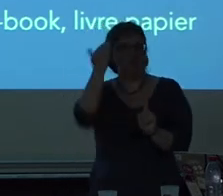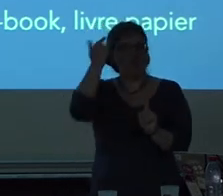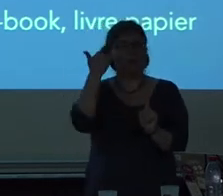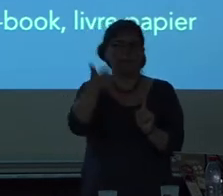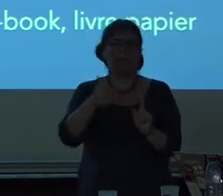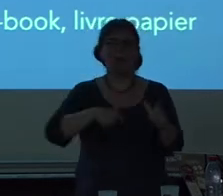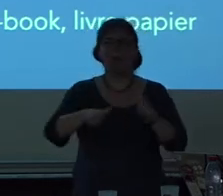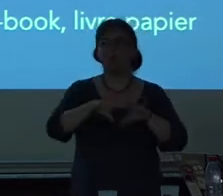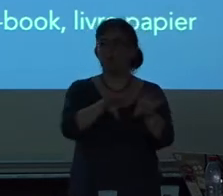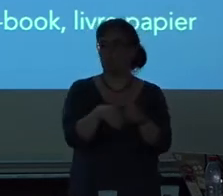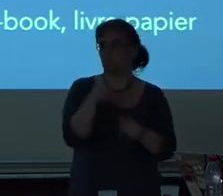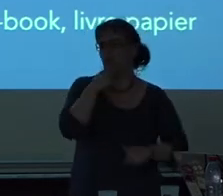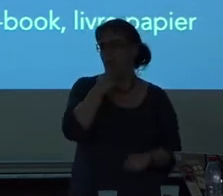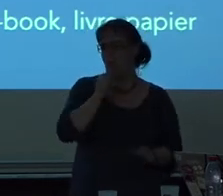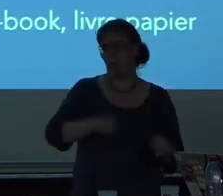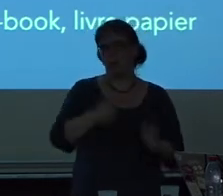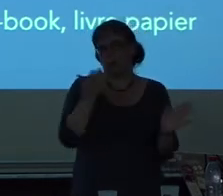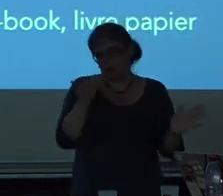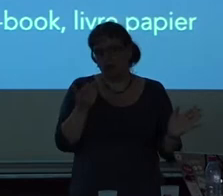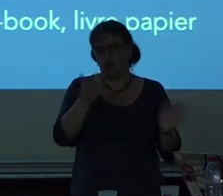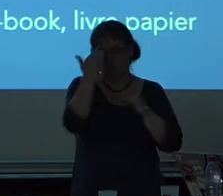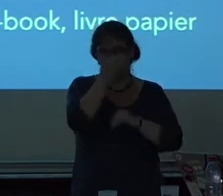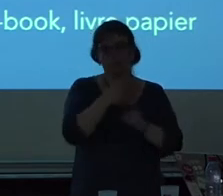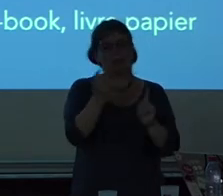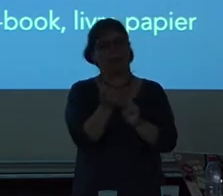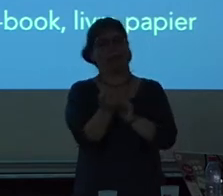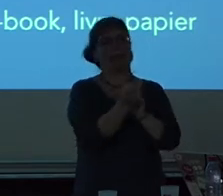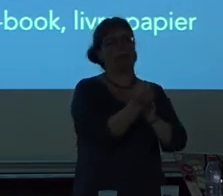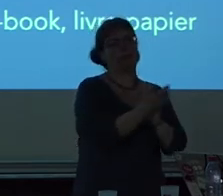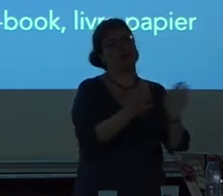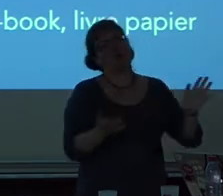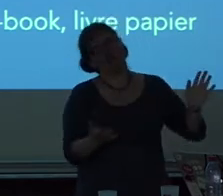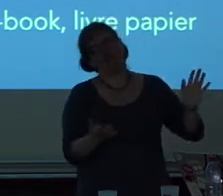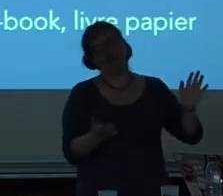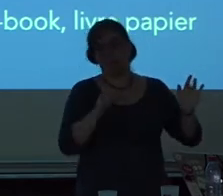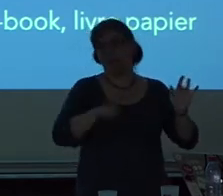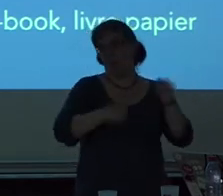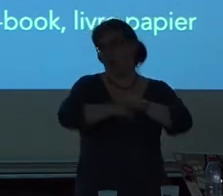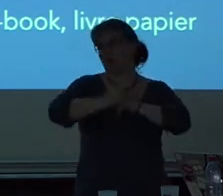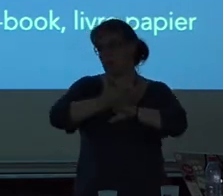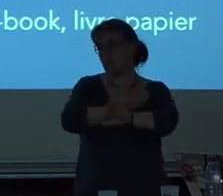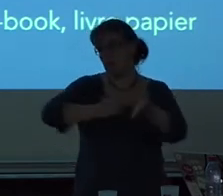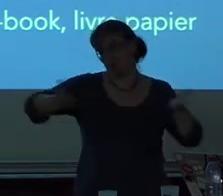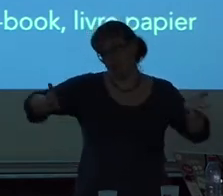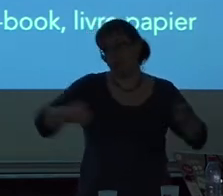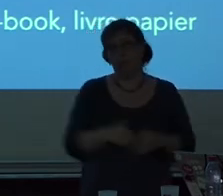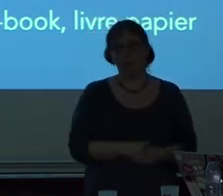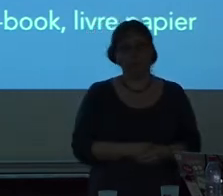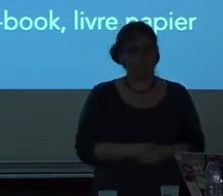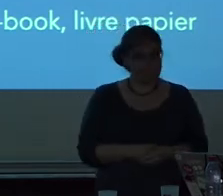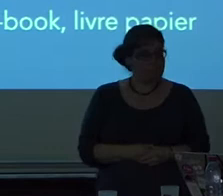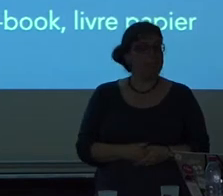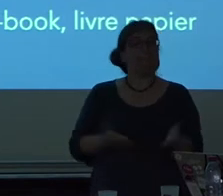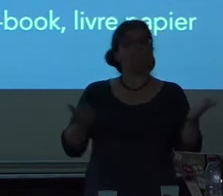bienveillant si votre équipe est sympa, et vous n'allez pas vous jeter des pierres les uns sur les autres. Ensuite,